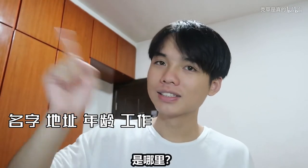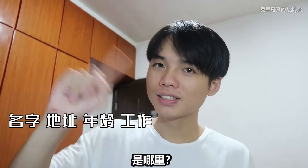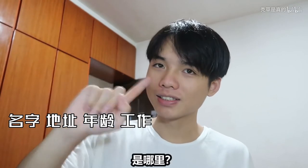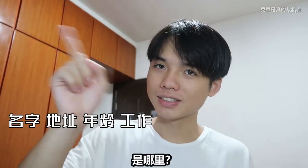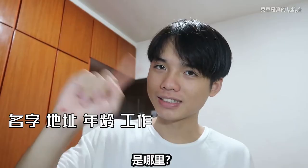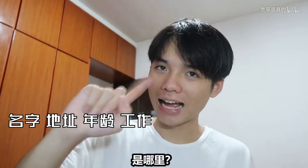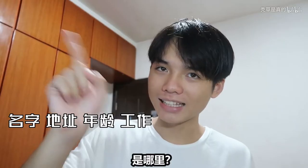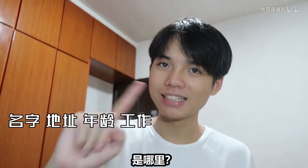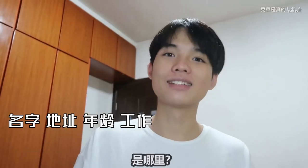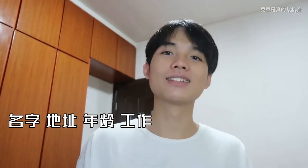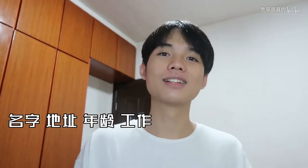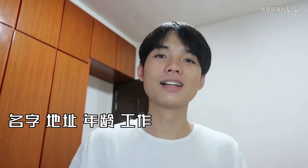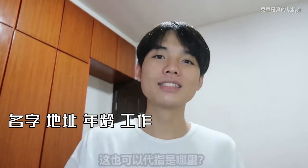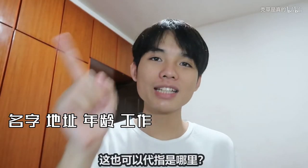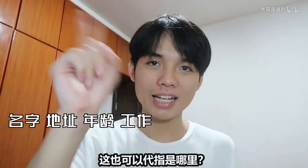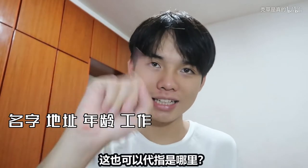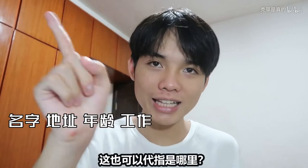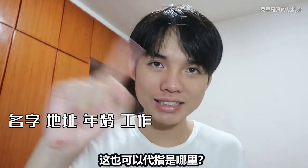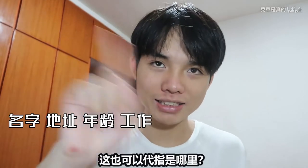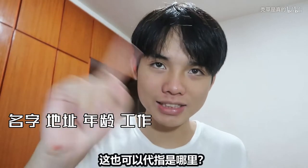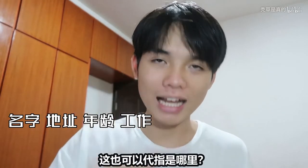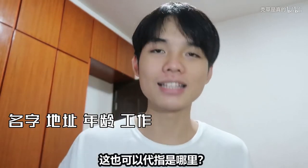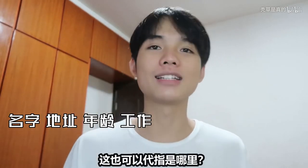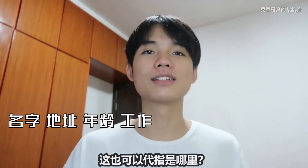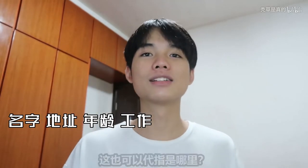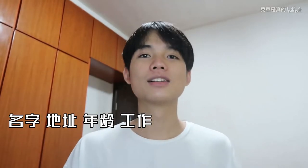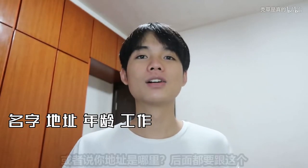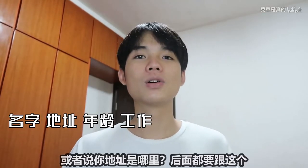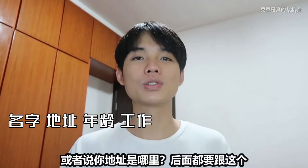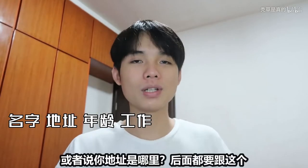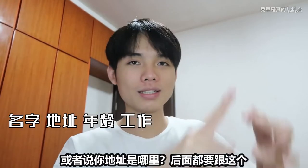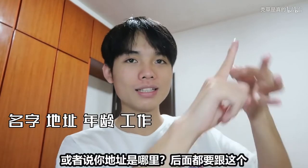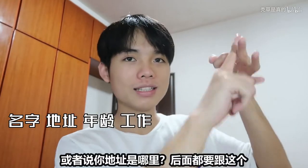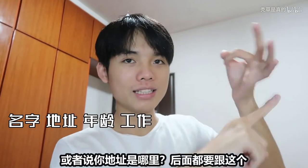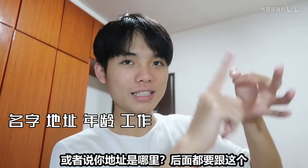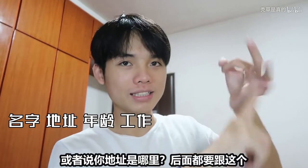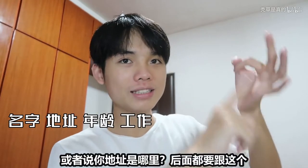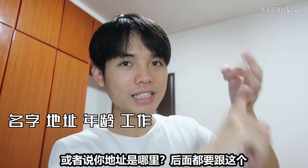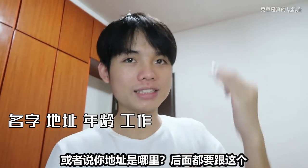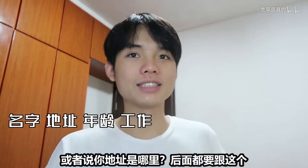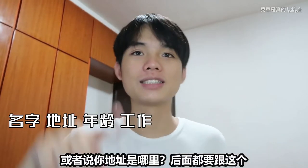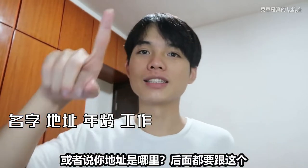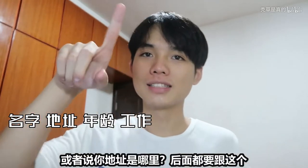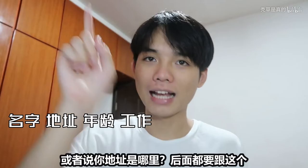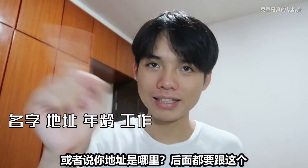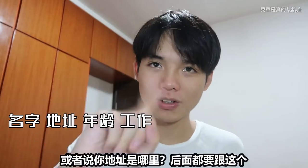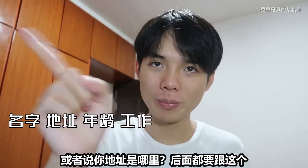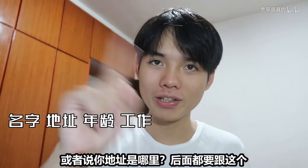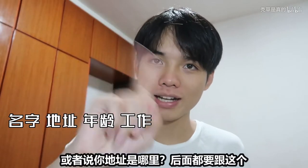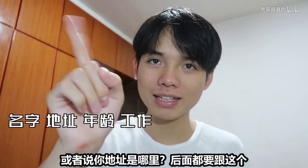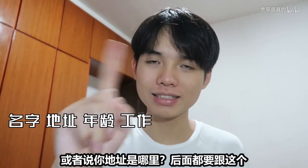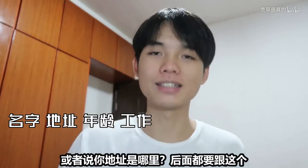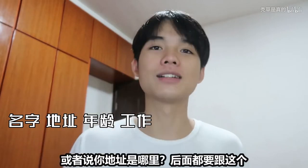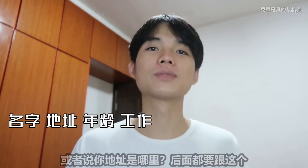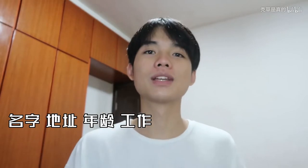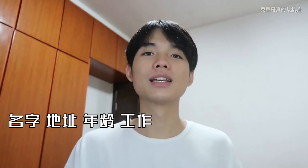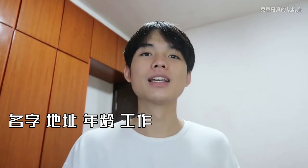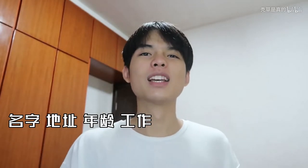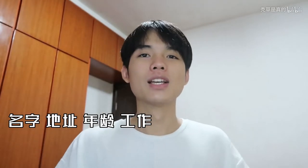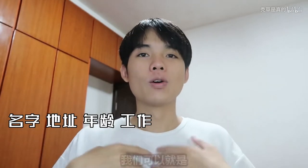是哪里，这个也可以代指是哪里，或者说你地址是哪里，后面都要跟这个。我